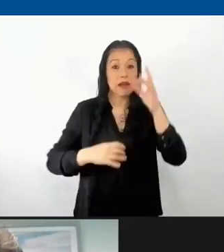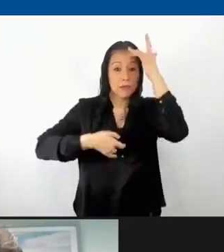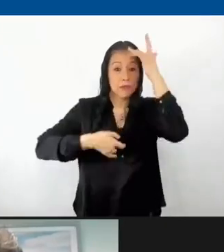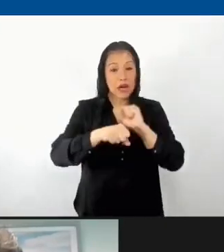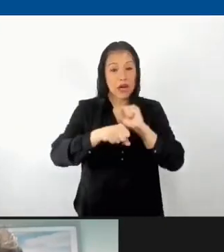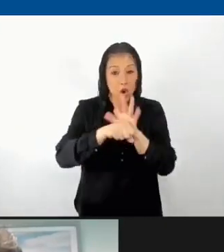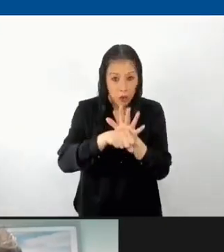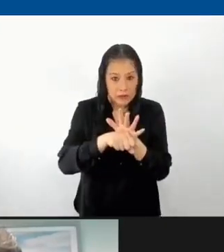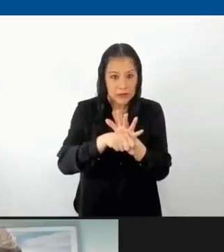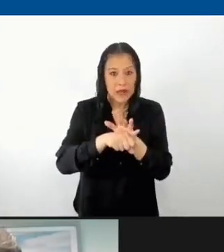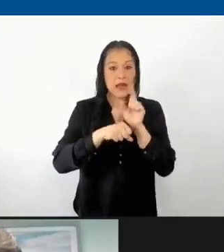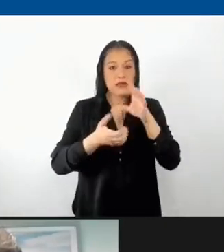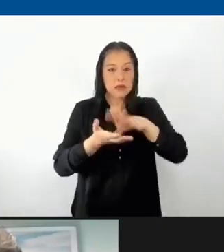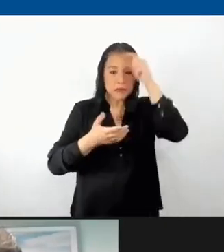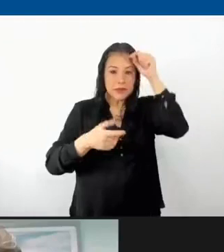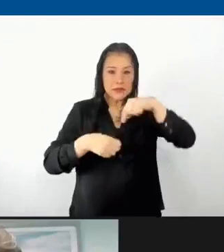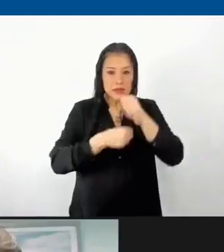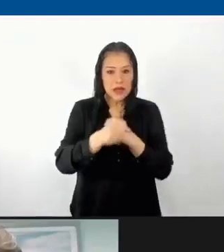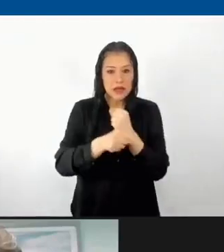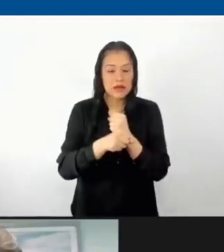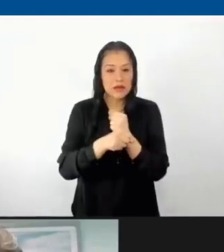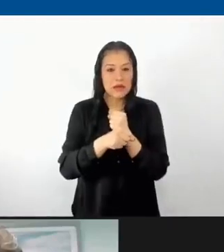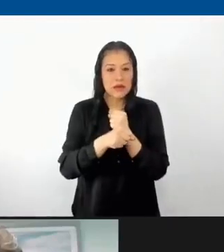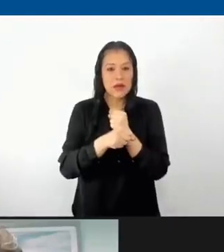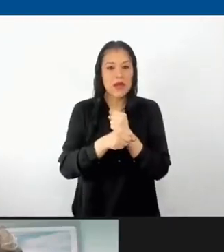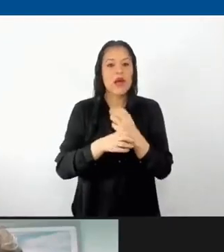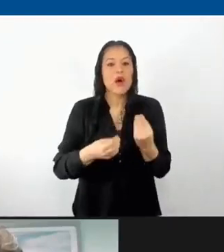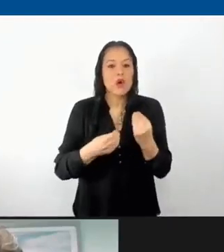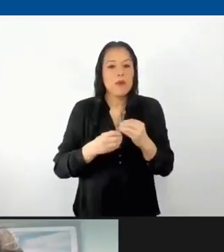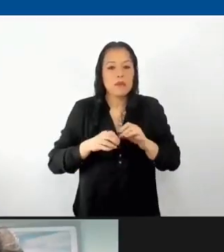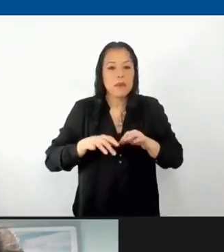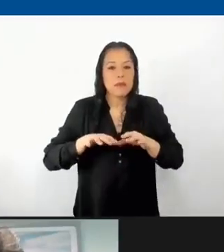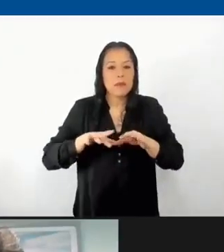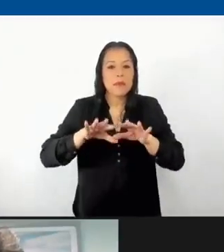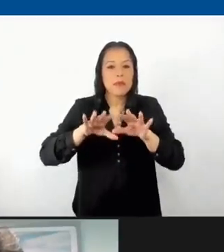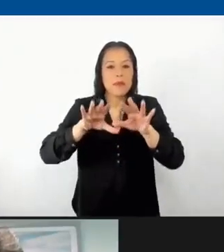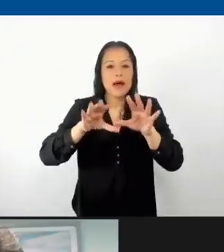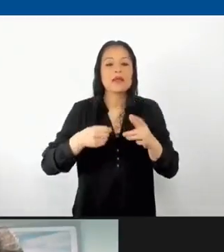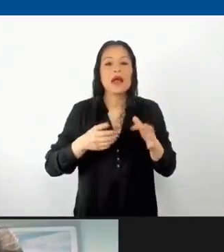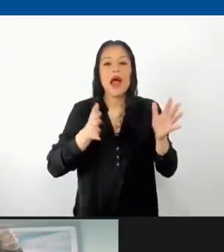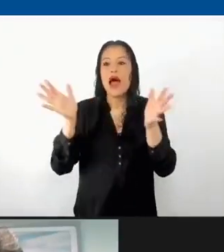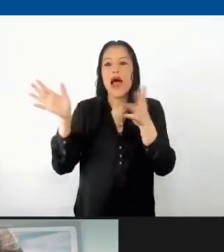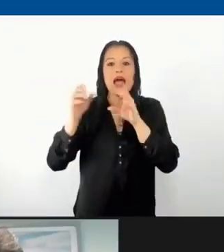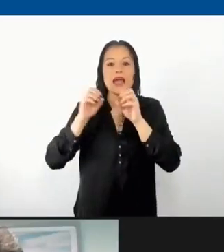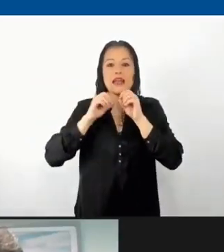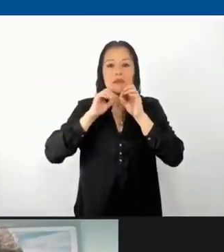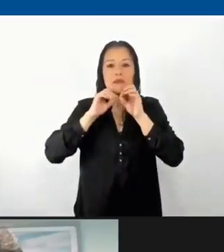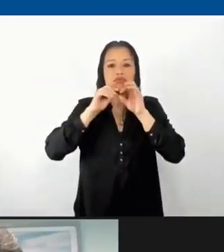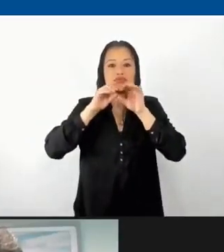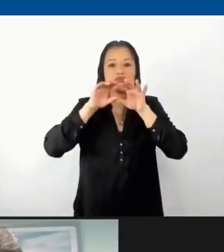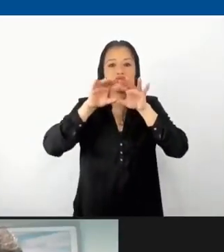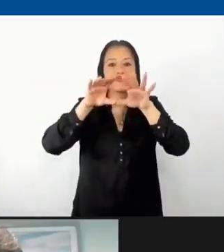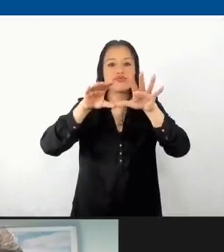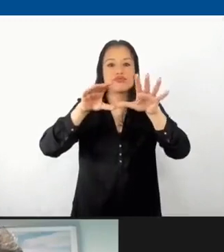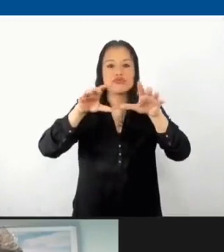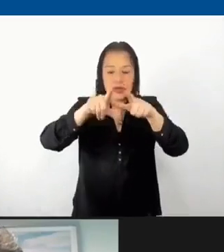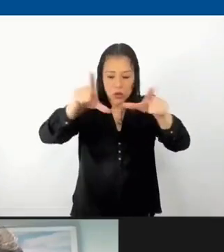que hemos aprendido este año, se transmite a través del aire en espacios cerrados.